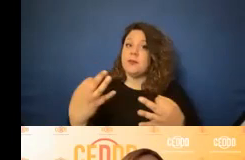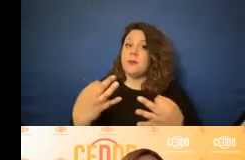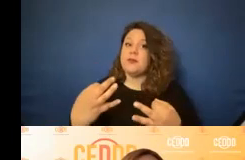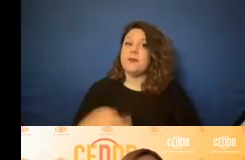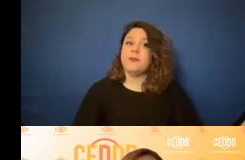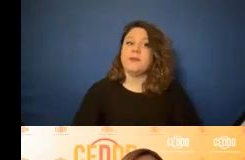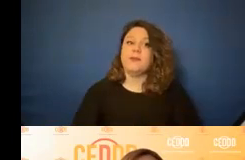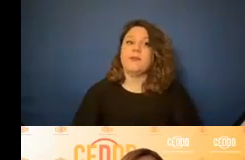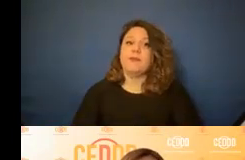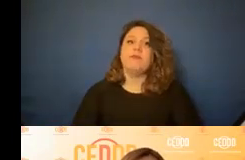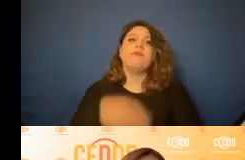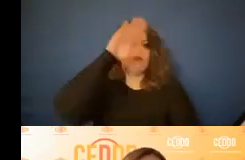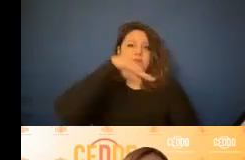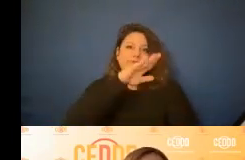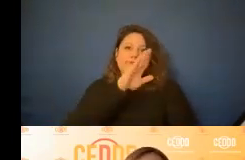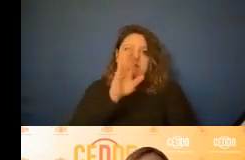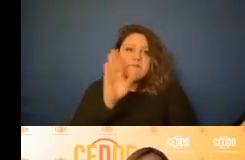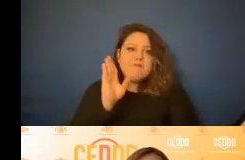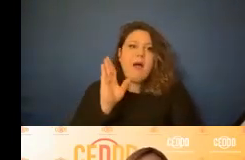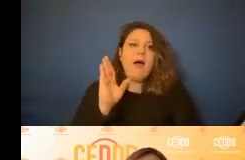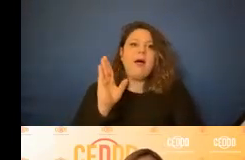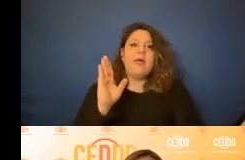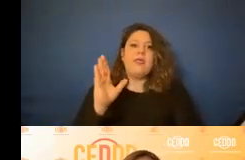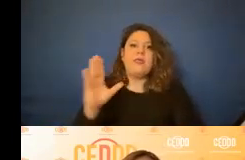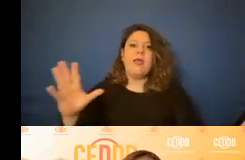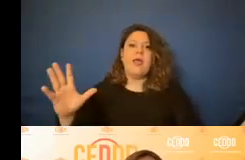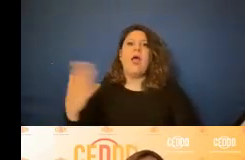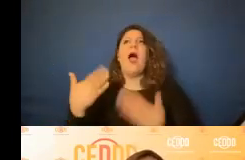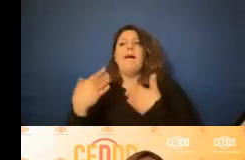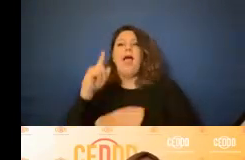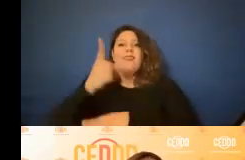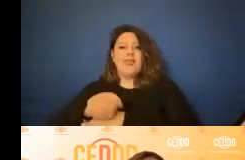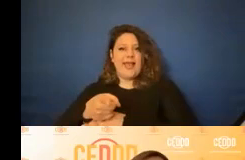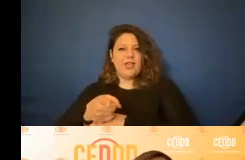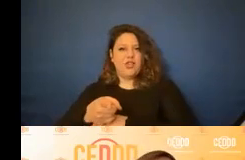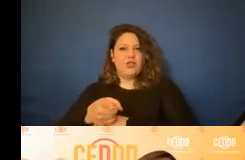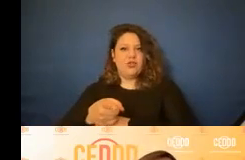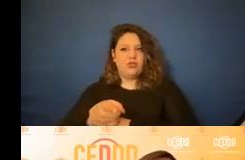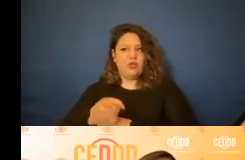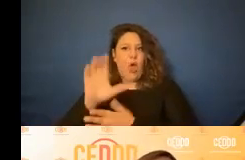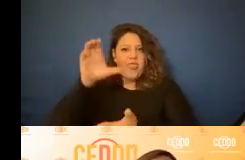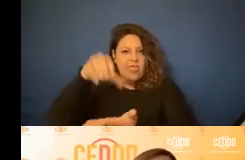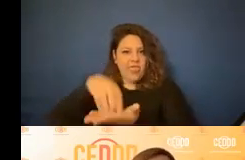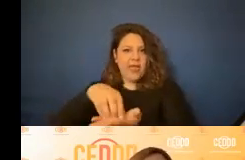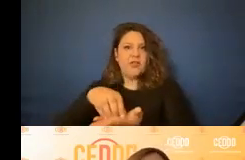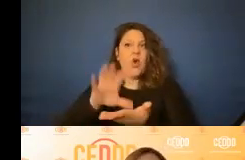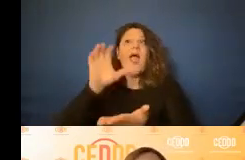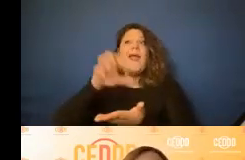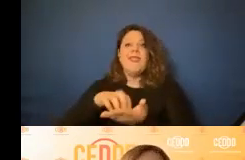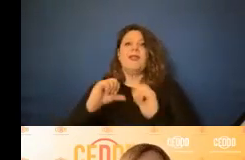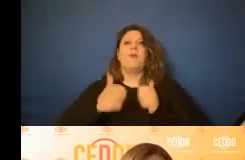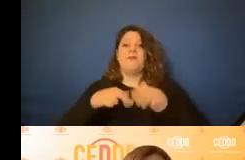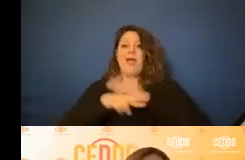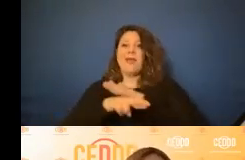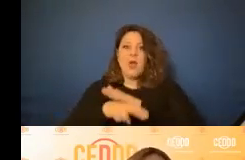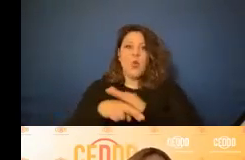cogen toda la información, lo registran por escrito, hablan con el director del centro, el centro moviliza los recursos